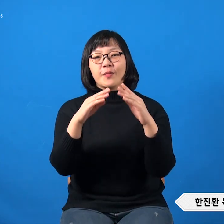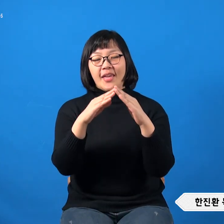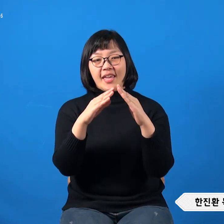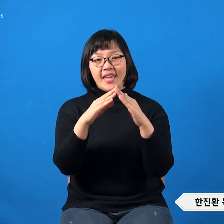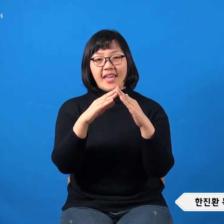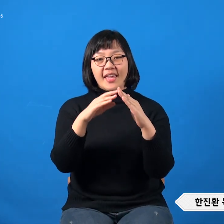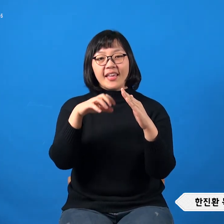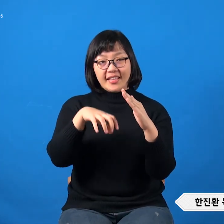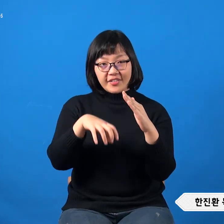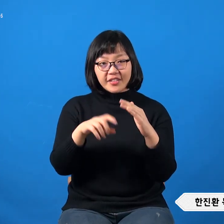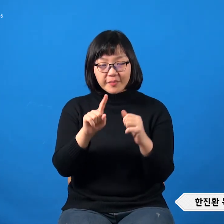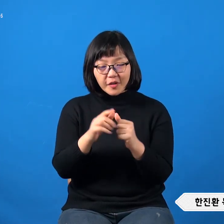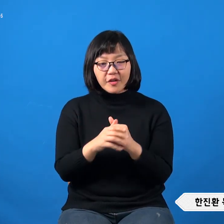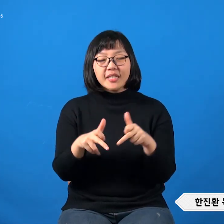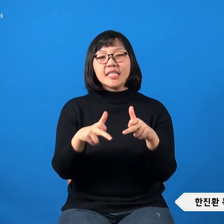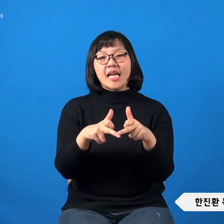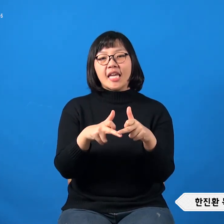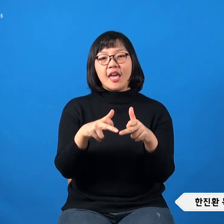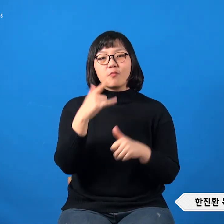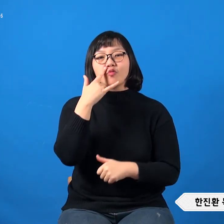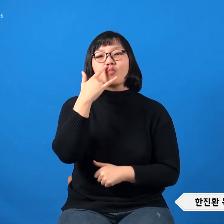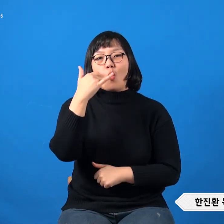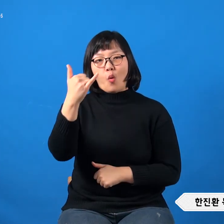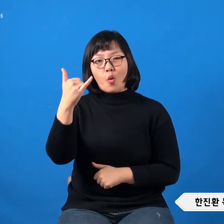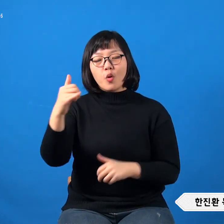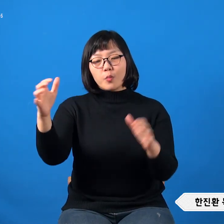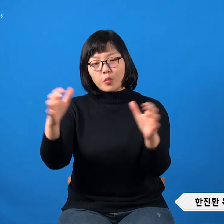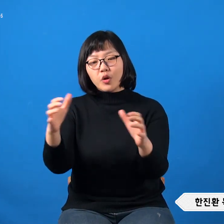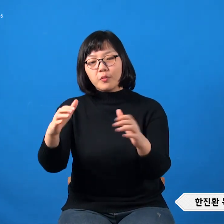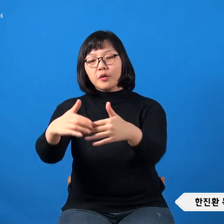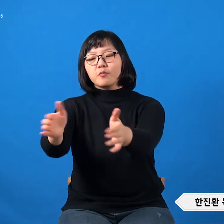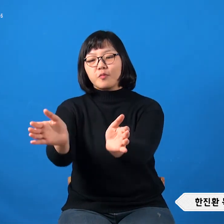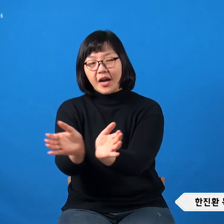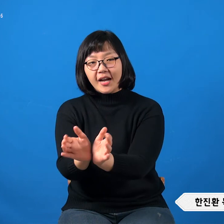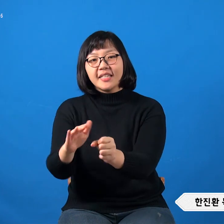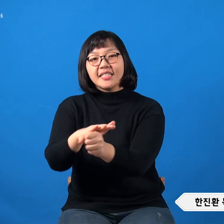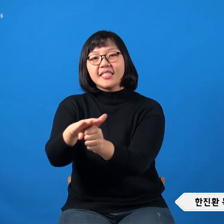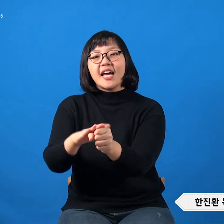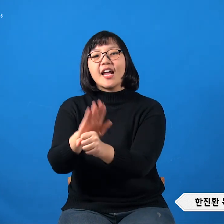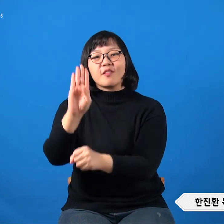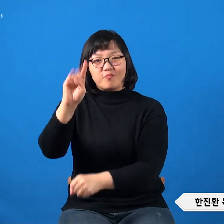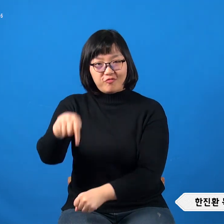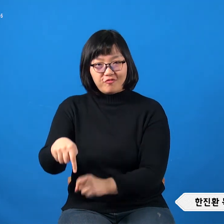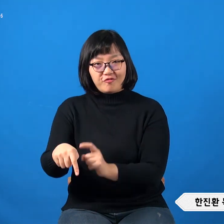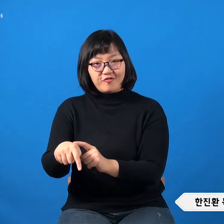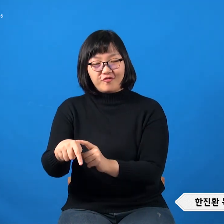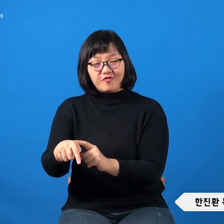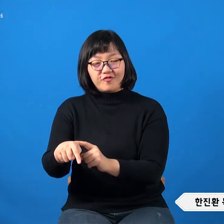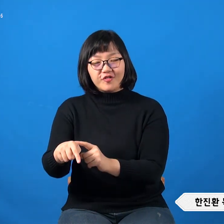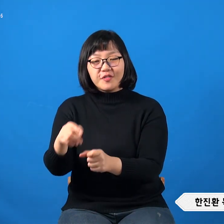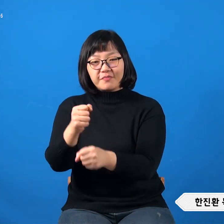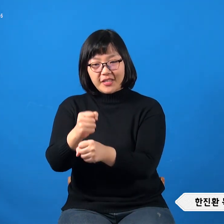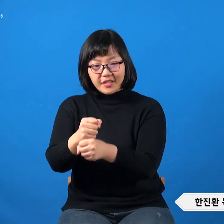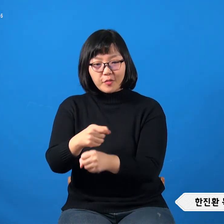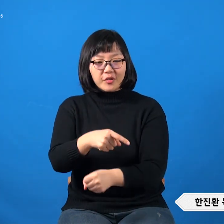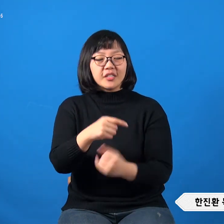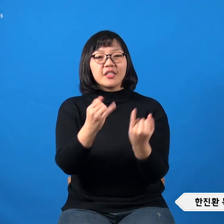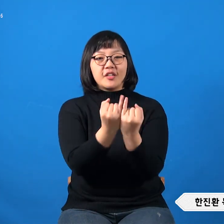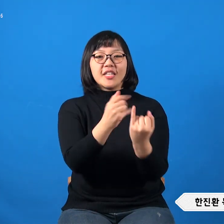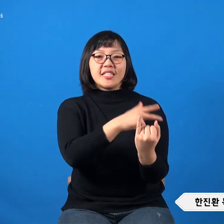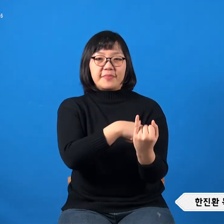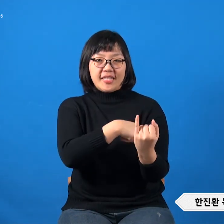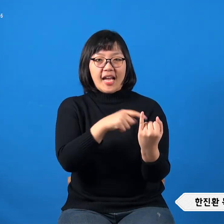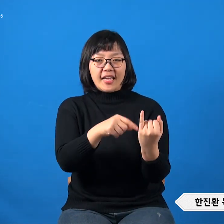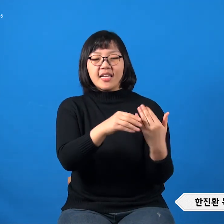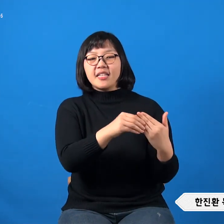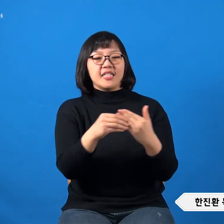교회에서는 장애인들, 부모들로 구성된 사랑부 다락방을 만들어서 그 집사님에게 리더를 맡겼습니다.